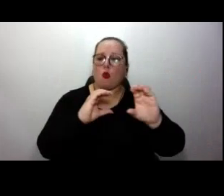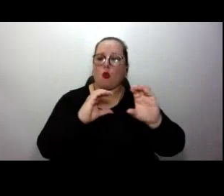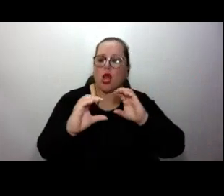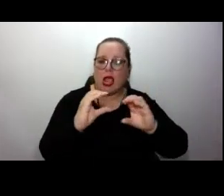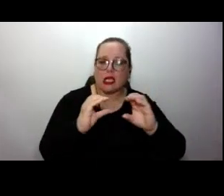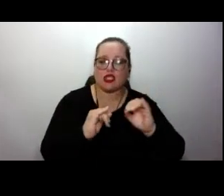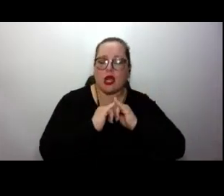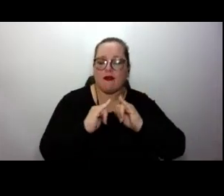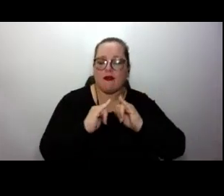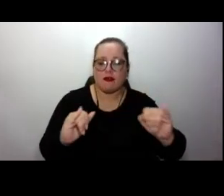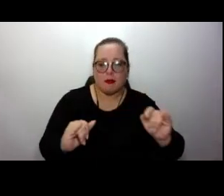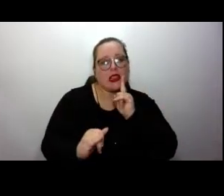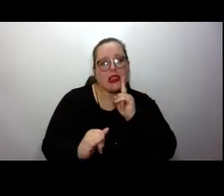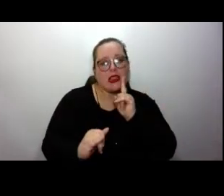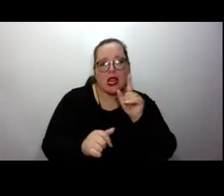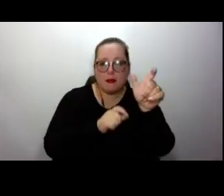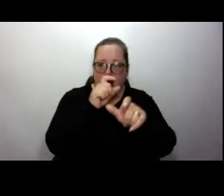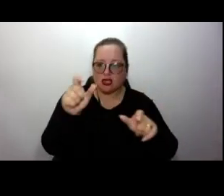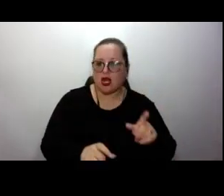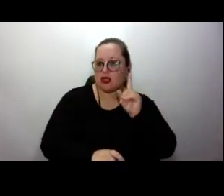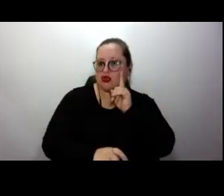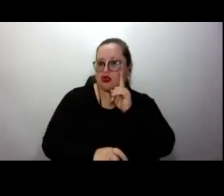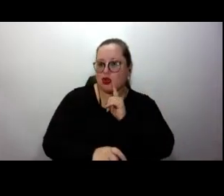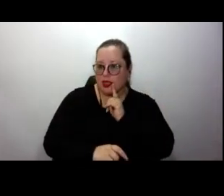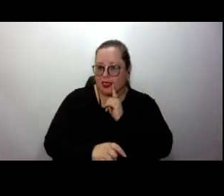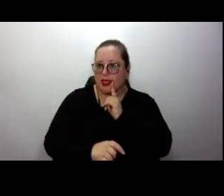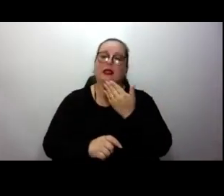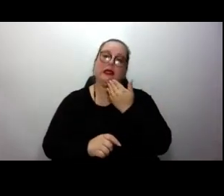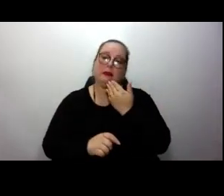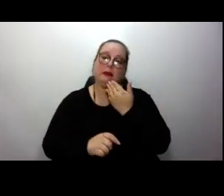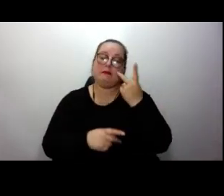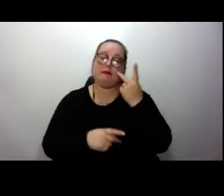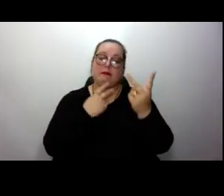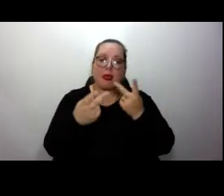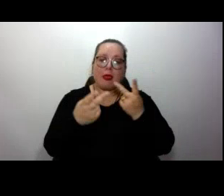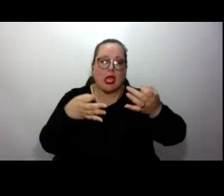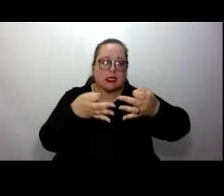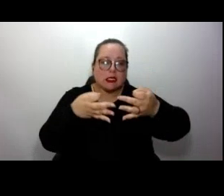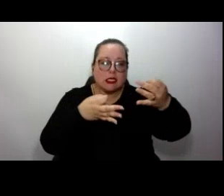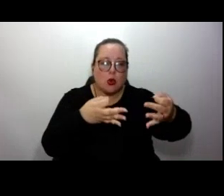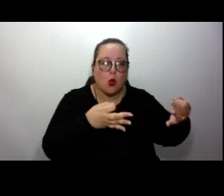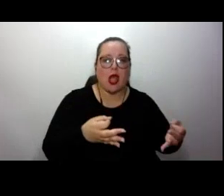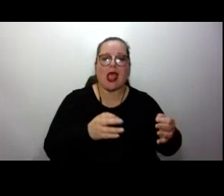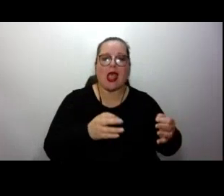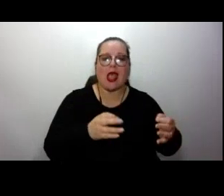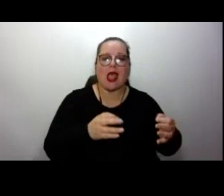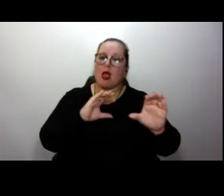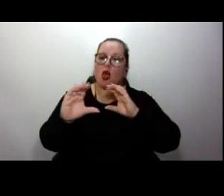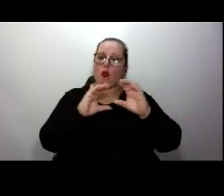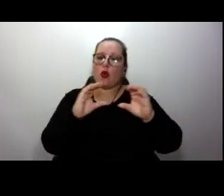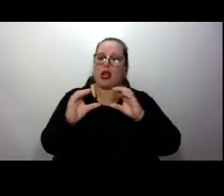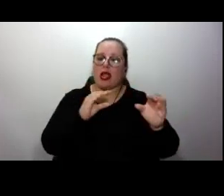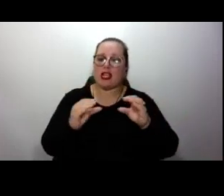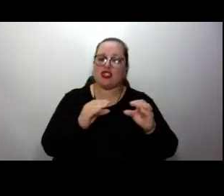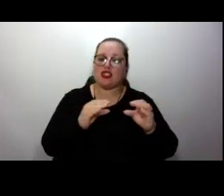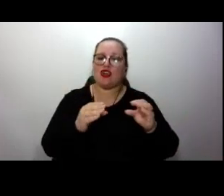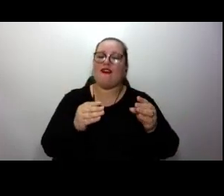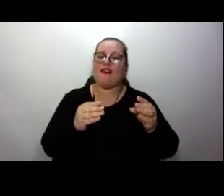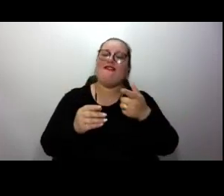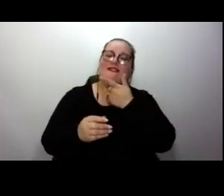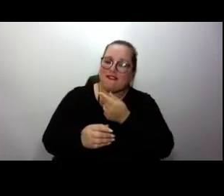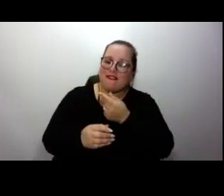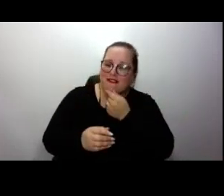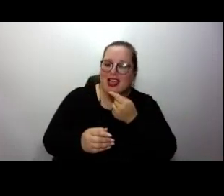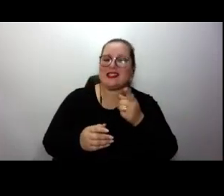la que acceden las personas sordas, y en ello es asegurar un canal de comunicación fluida, asegurar que se dé